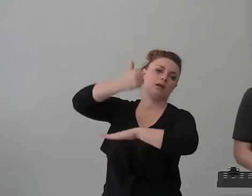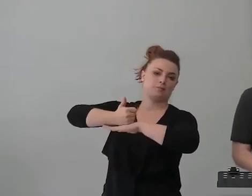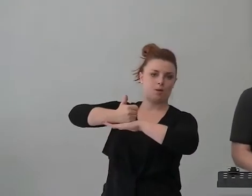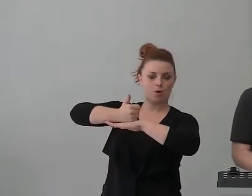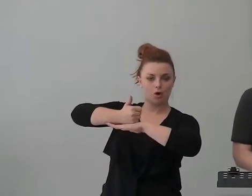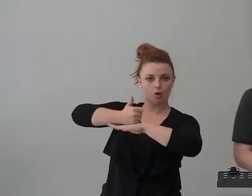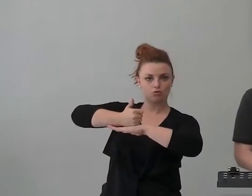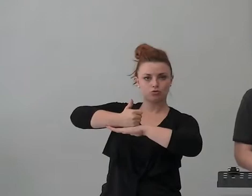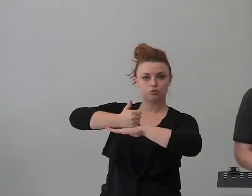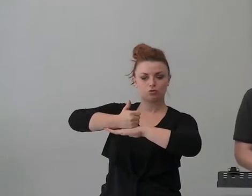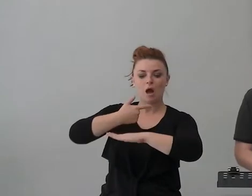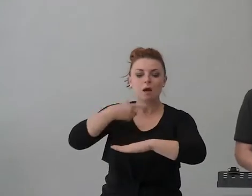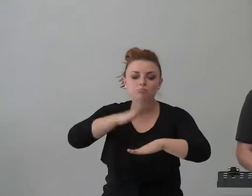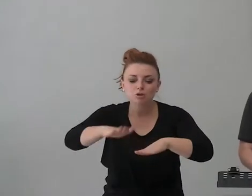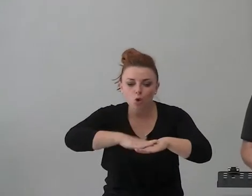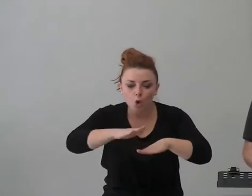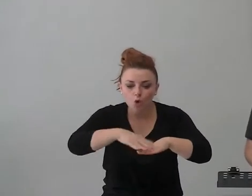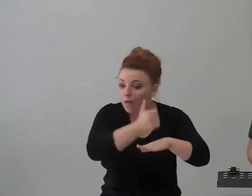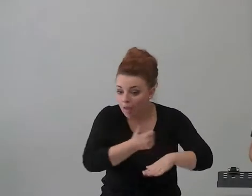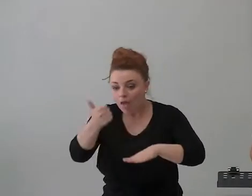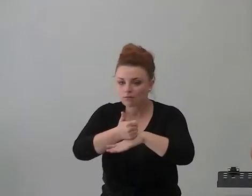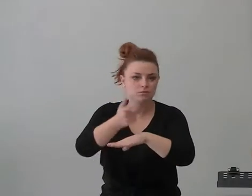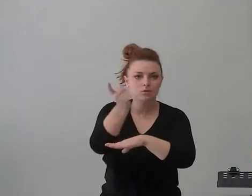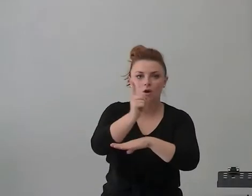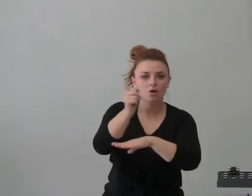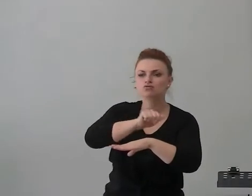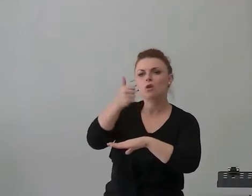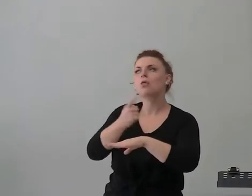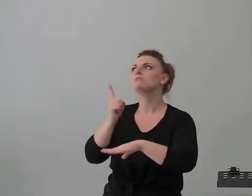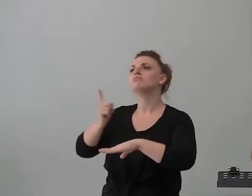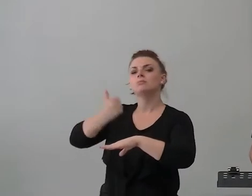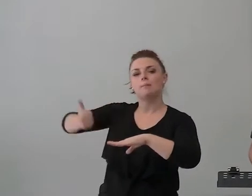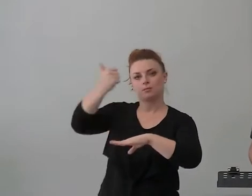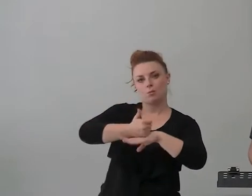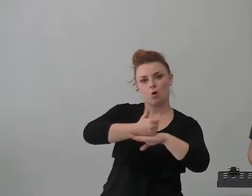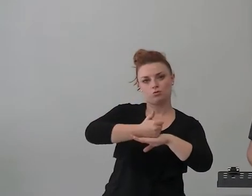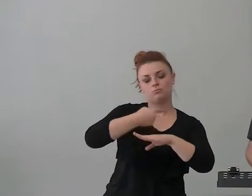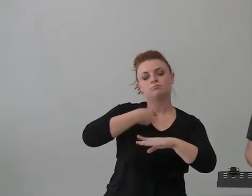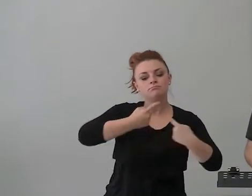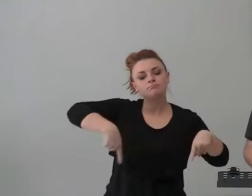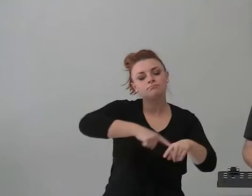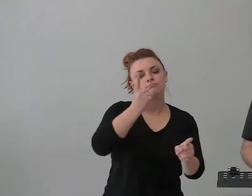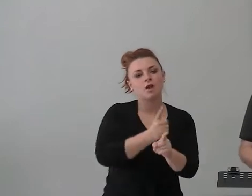al primo posto. Dobbiamo fare del tutto per essere fruttuosi.